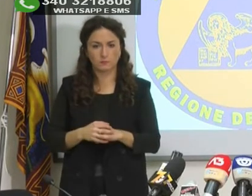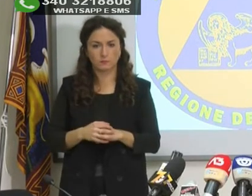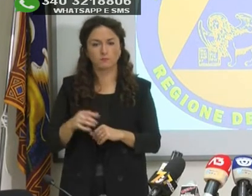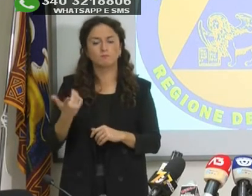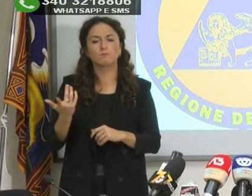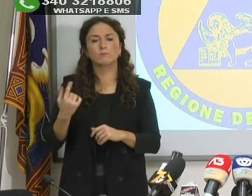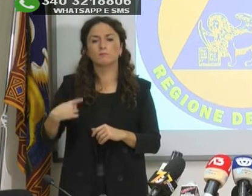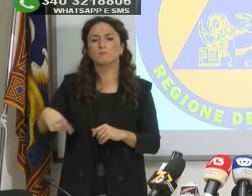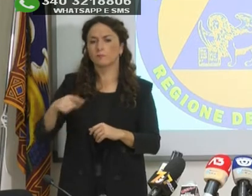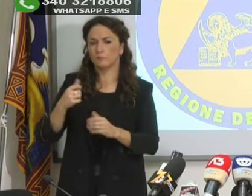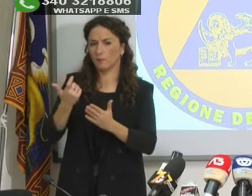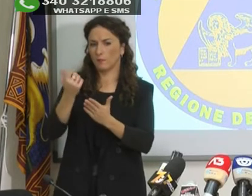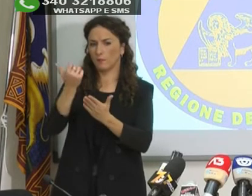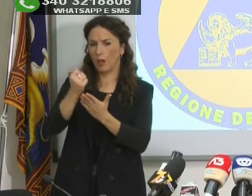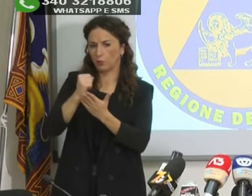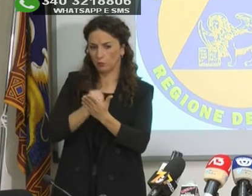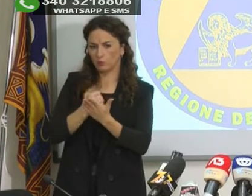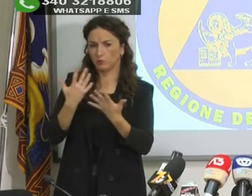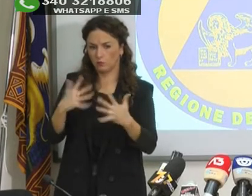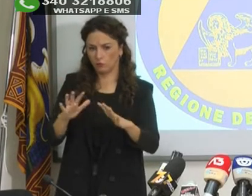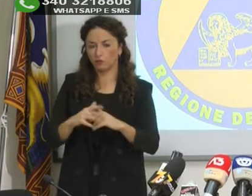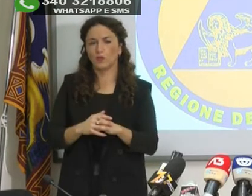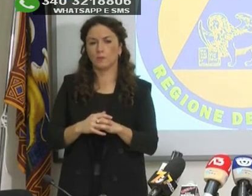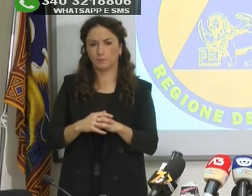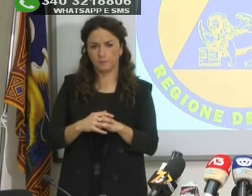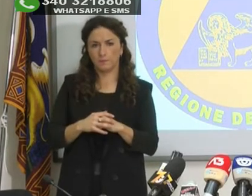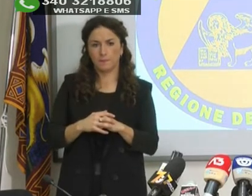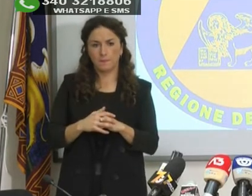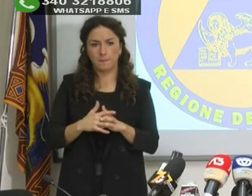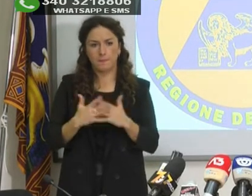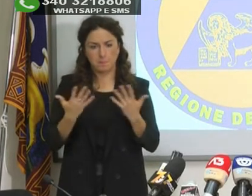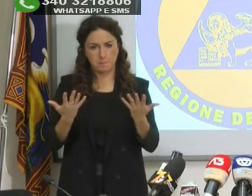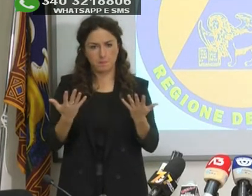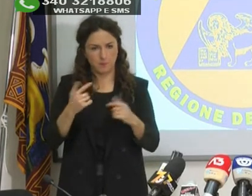Ne abbiamo autorizzate, quindi sono già passate in autorizzazione tramite il